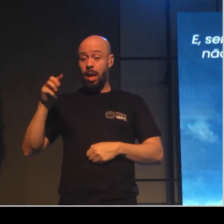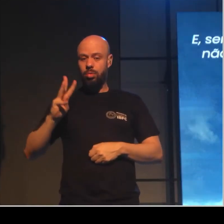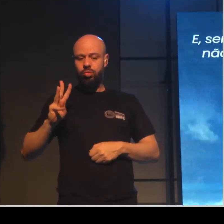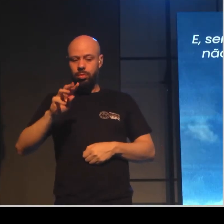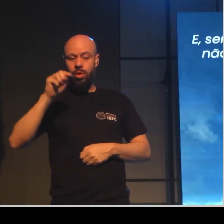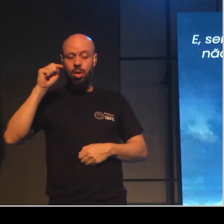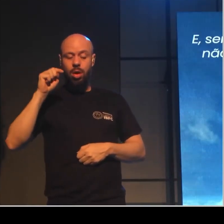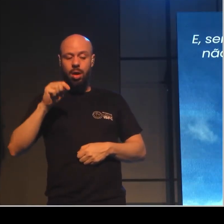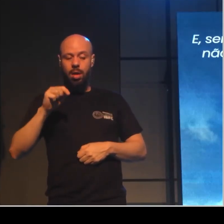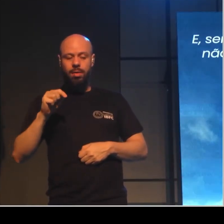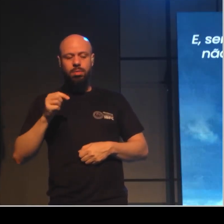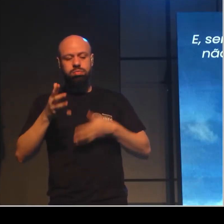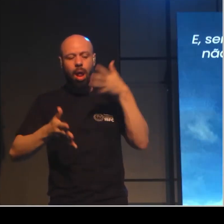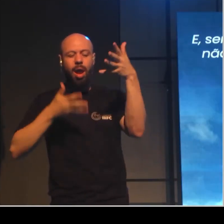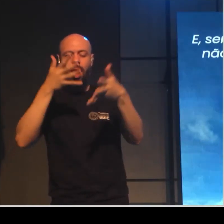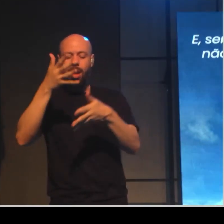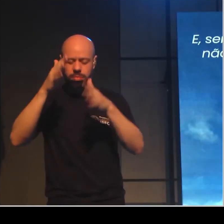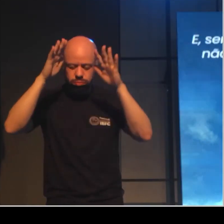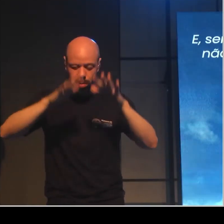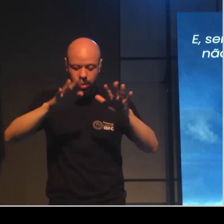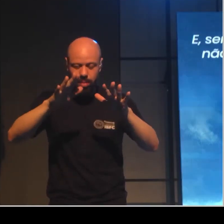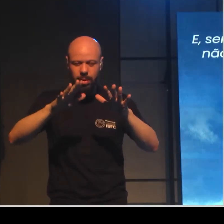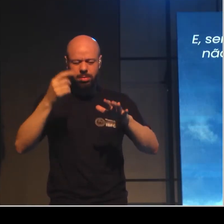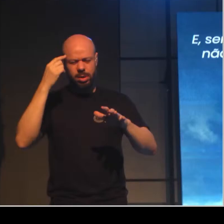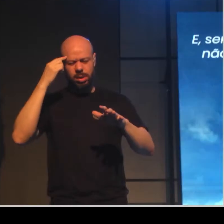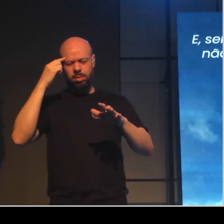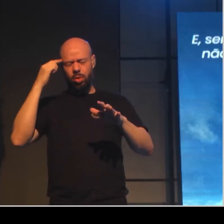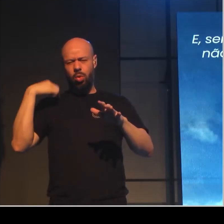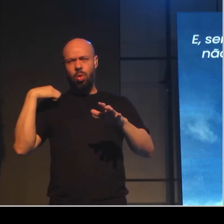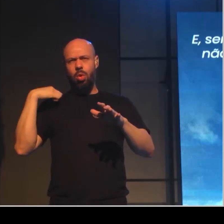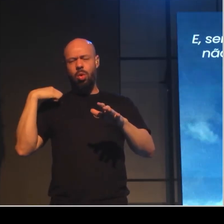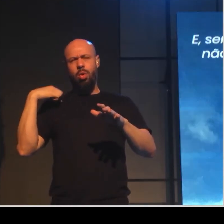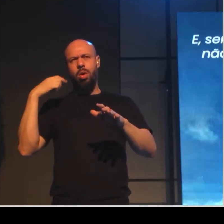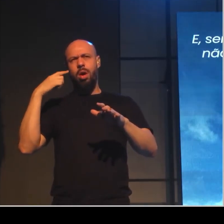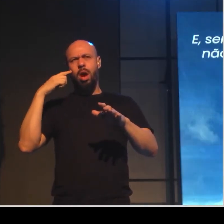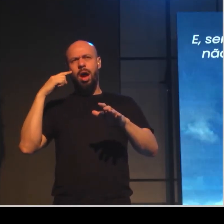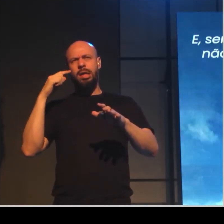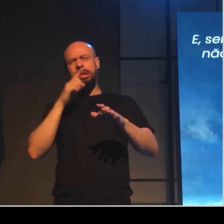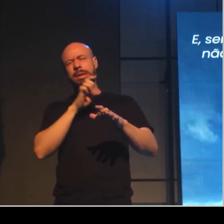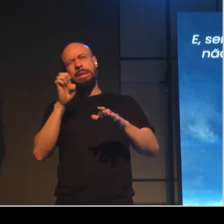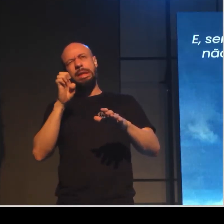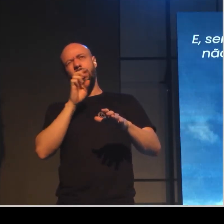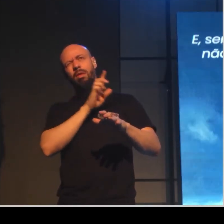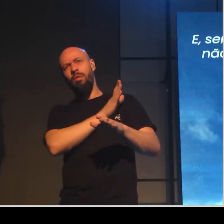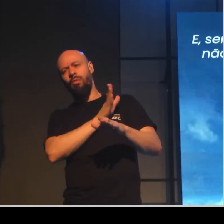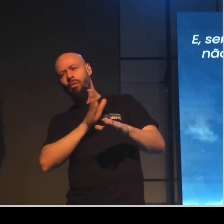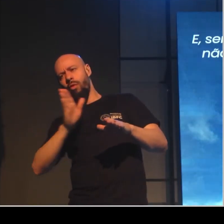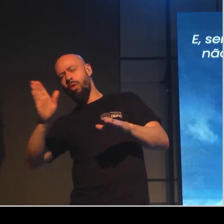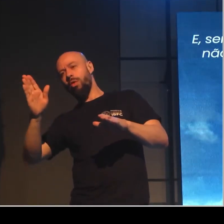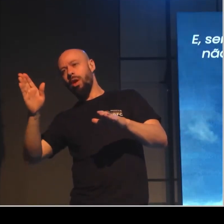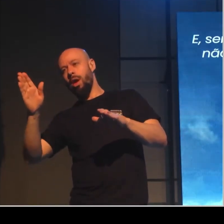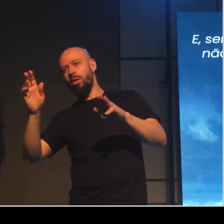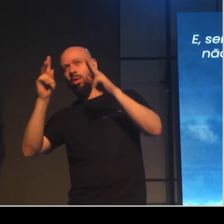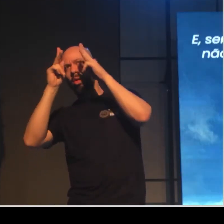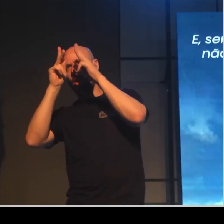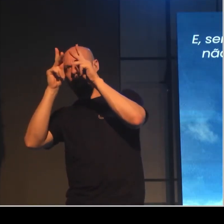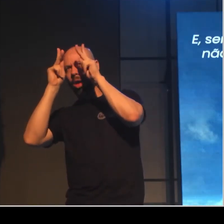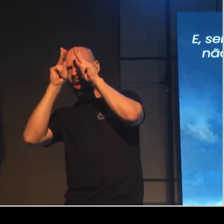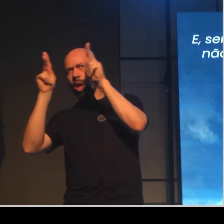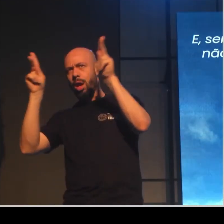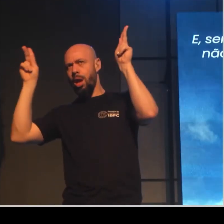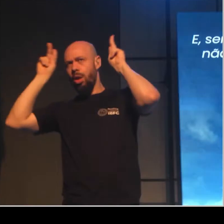para a sua terra por outro caminho. Vocês conhecem a história. Herodes tinha conversado com eles, eles eram